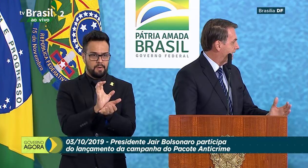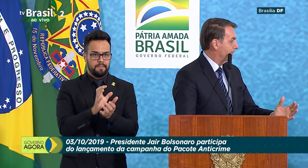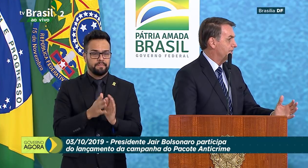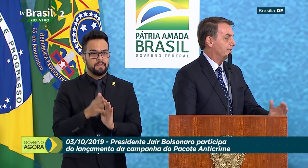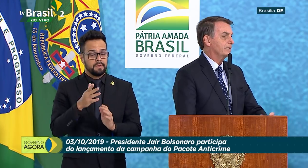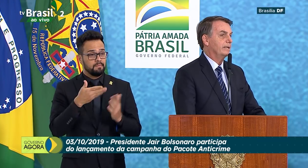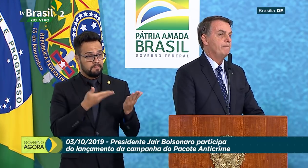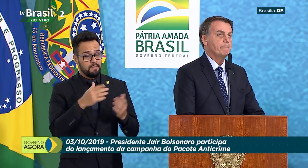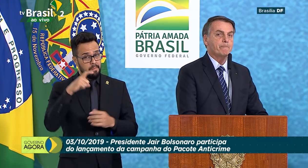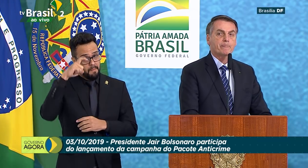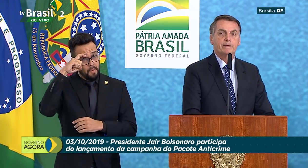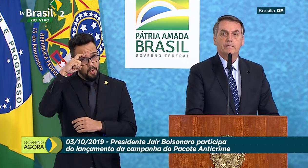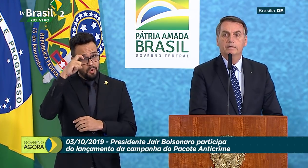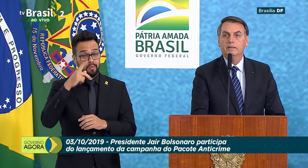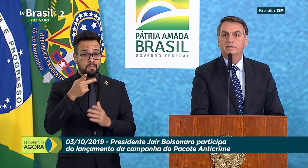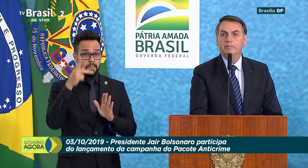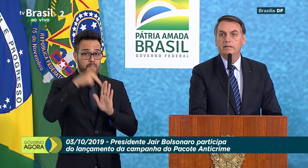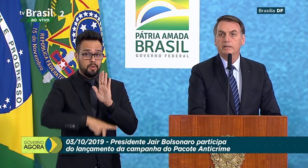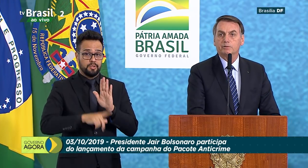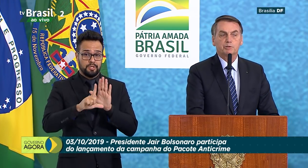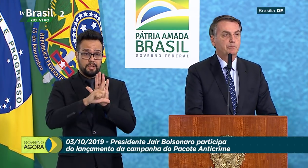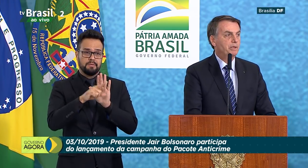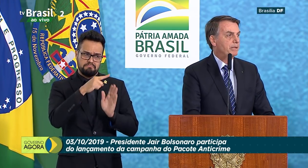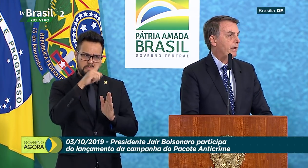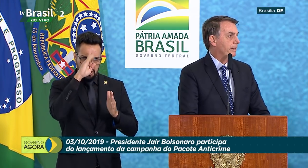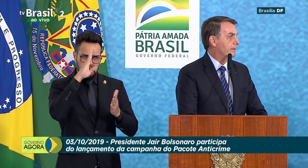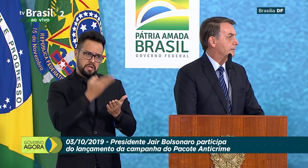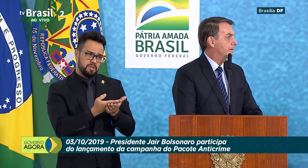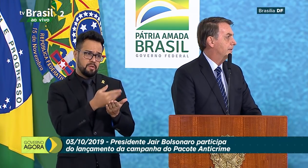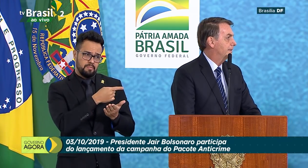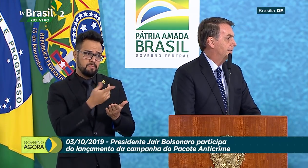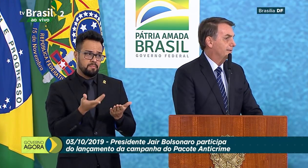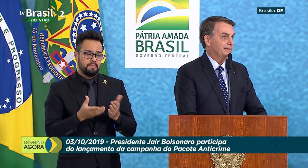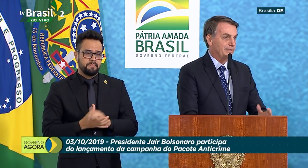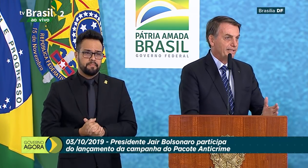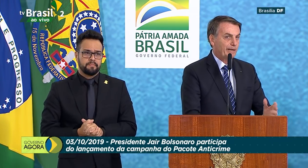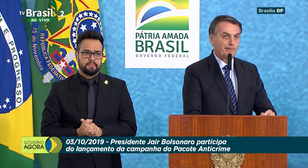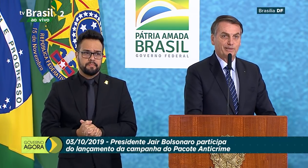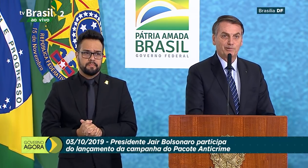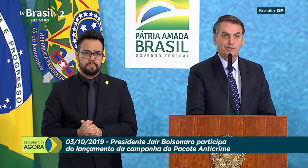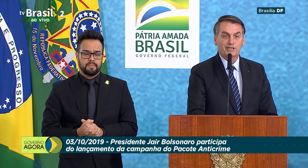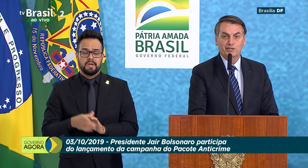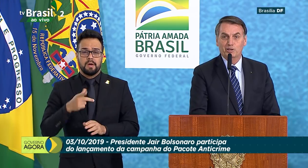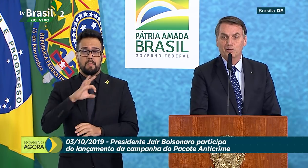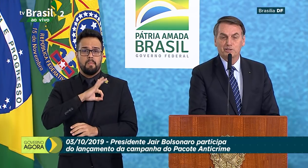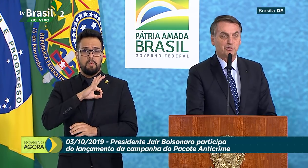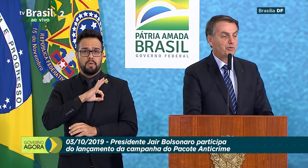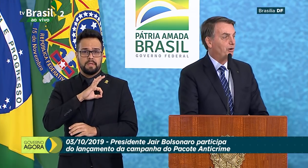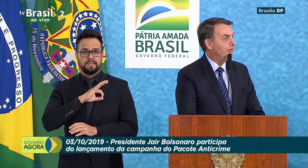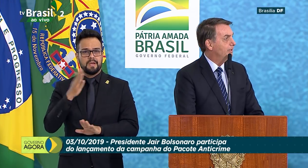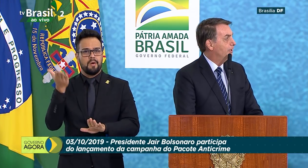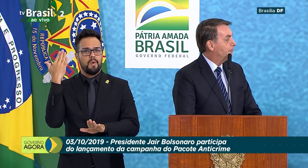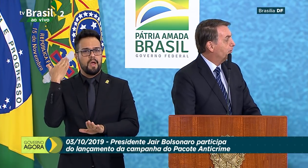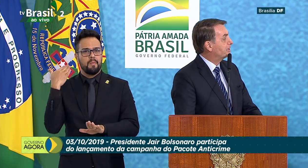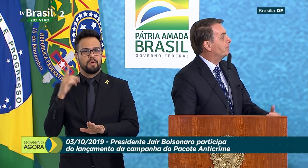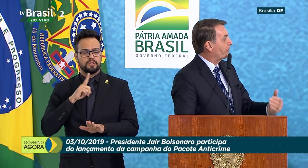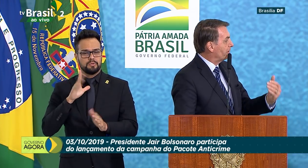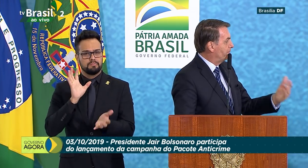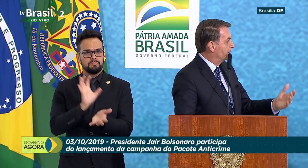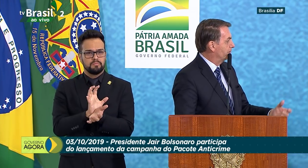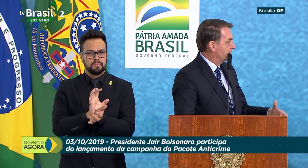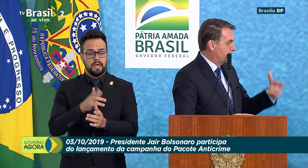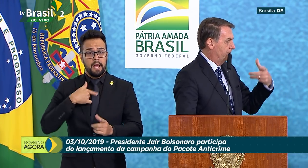projeto de lei, acredite se quiser, determinando que os policiais, sniper, os atiradores de squall,